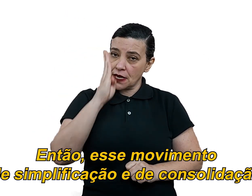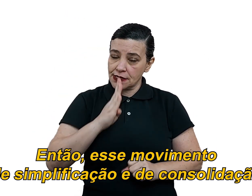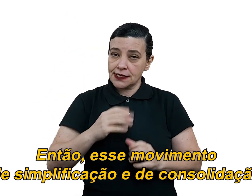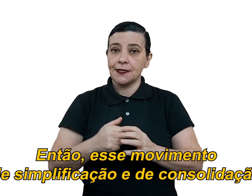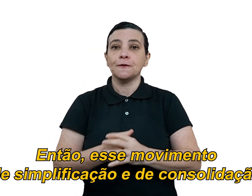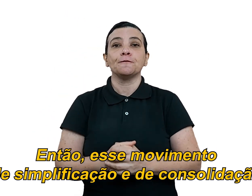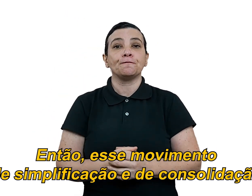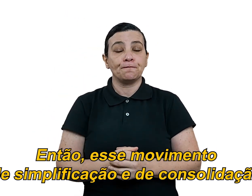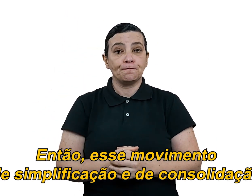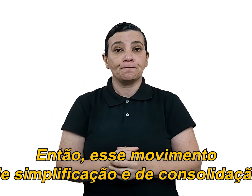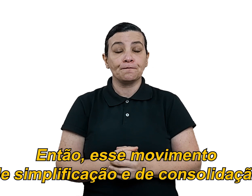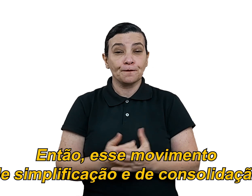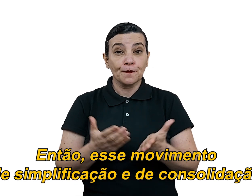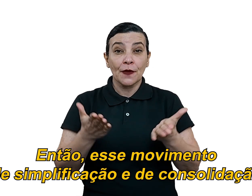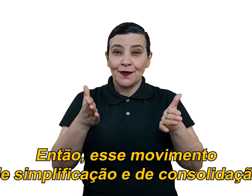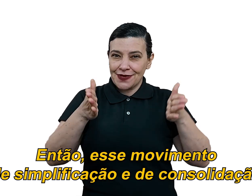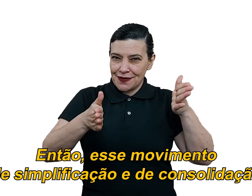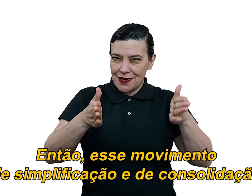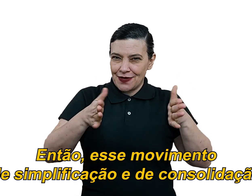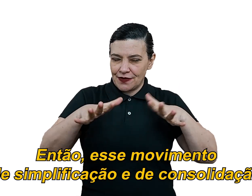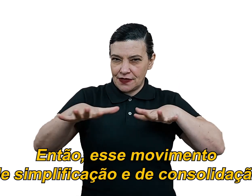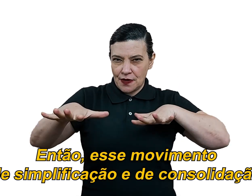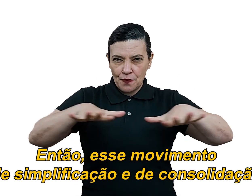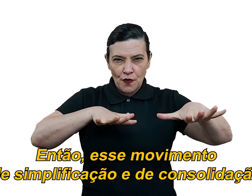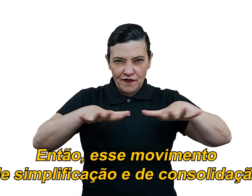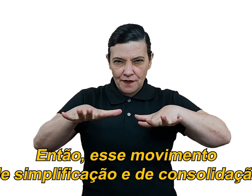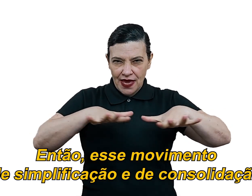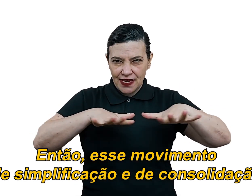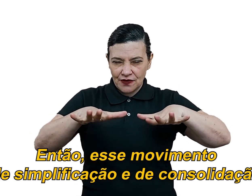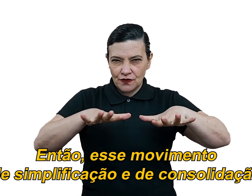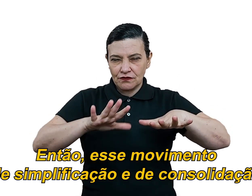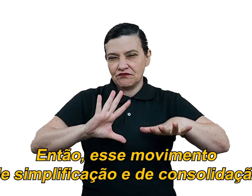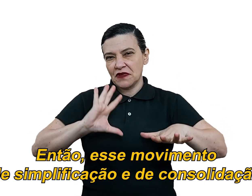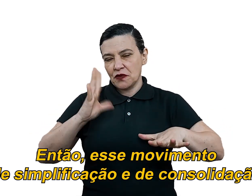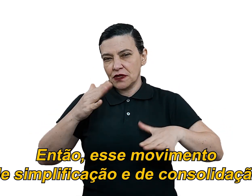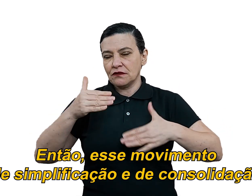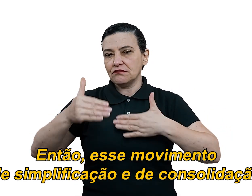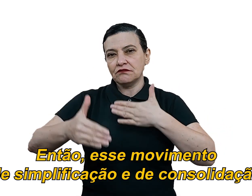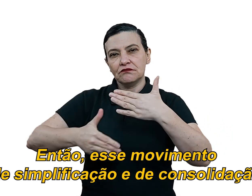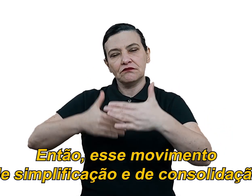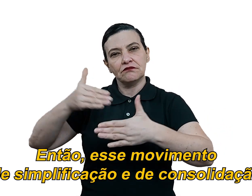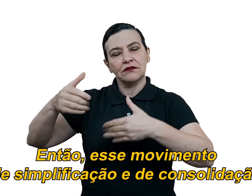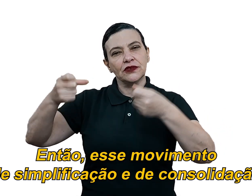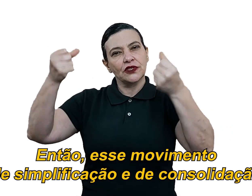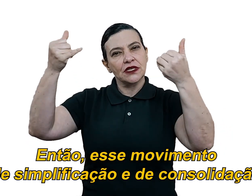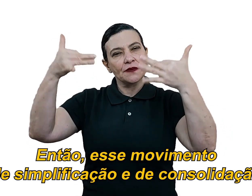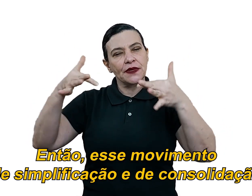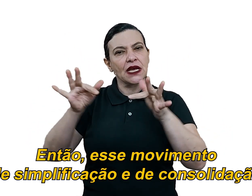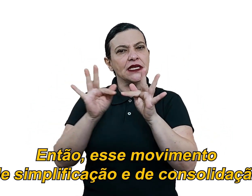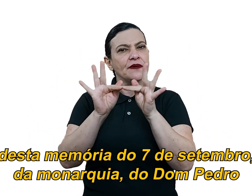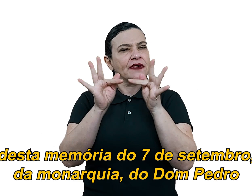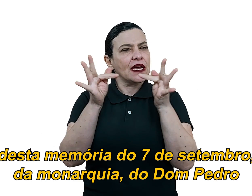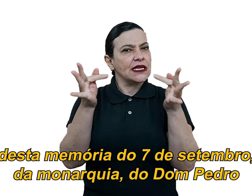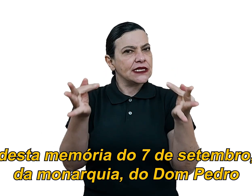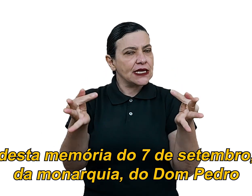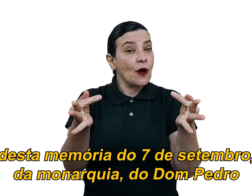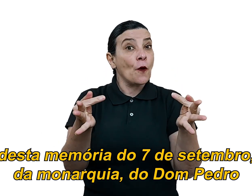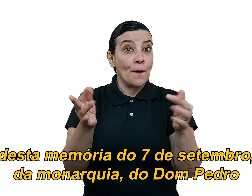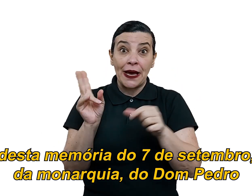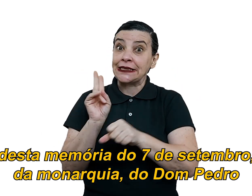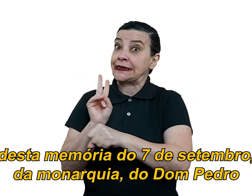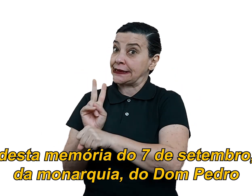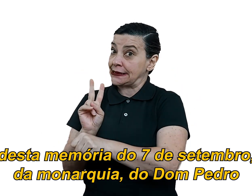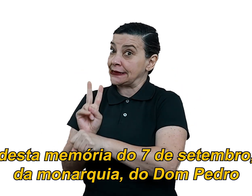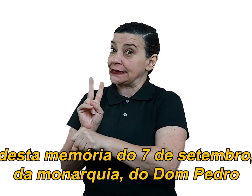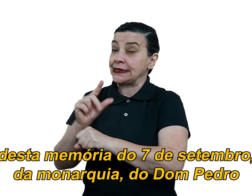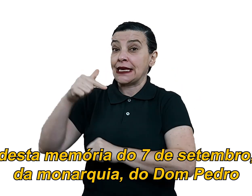Então, esse movimento de simplificação e de consolidação desta memória